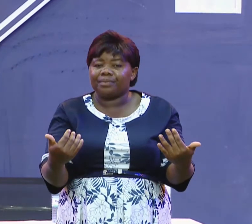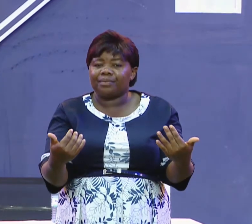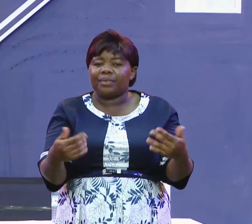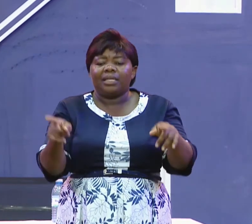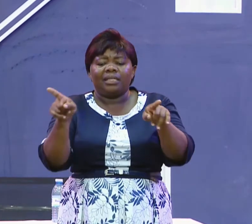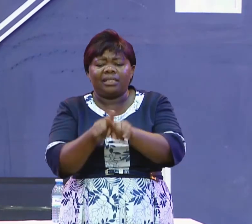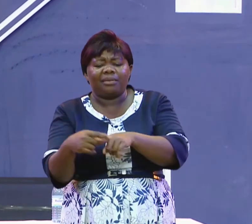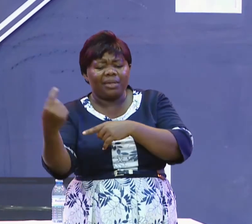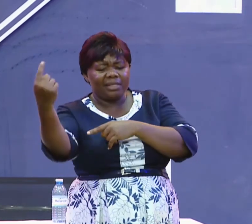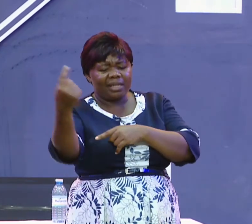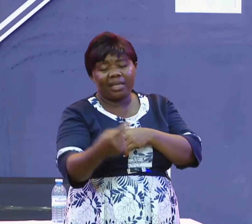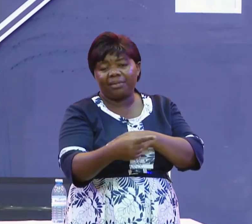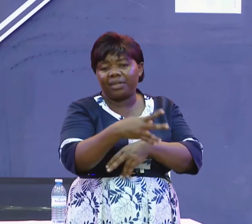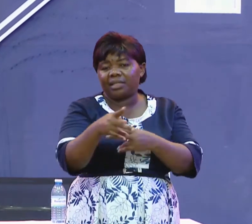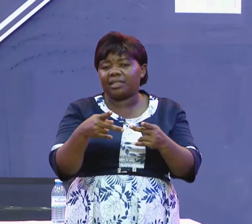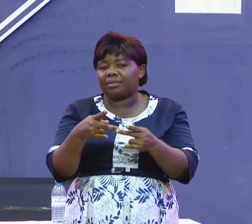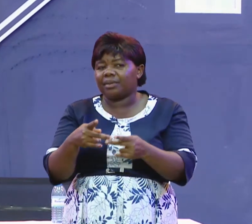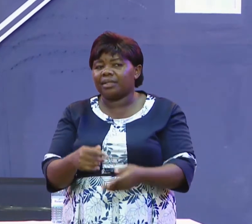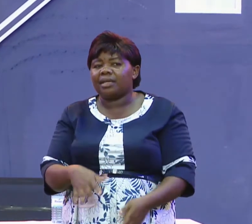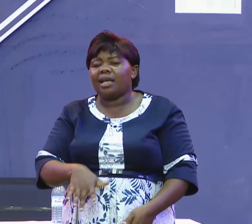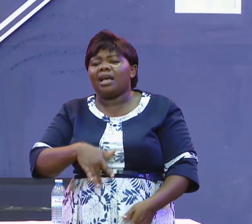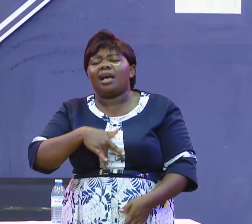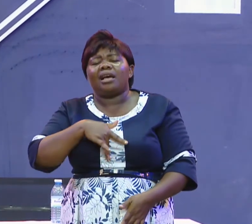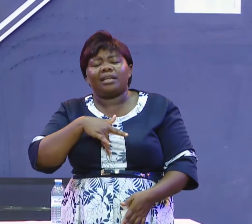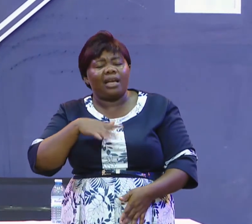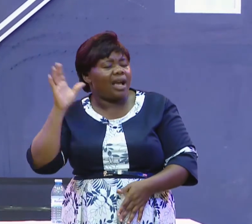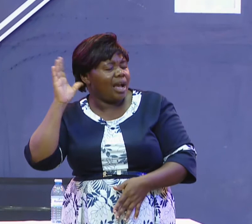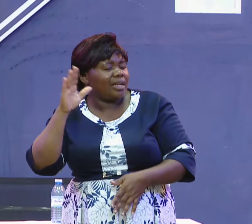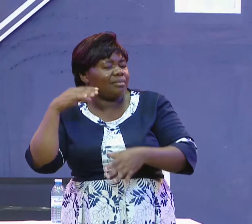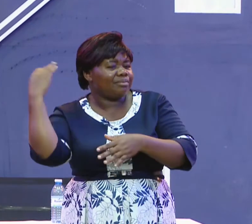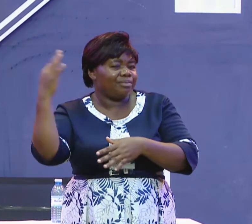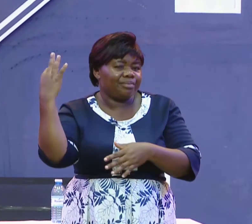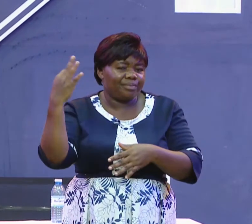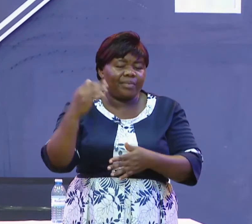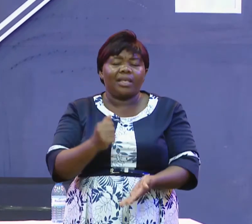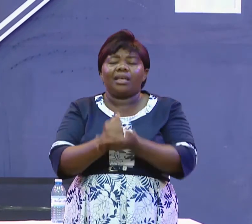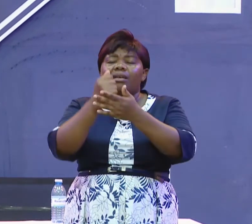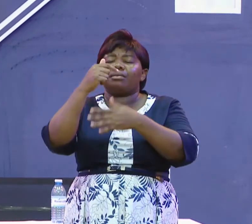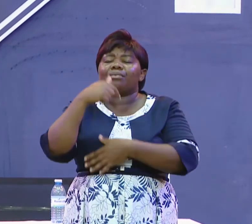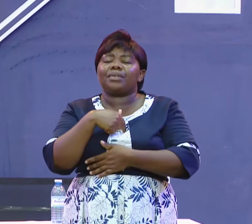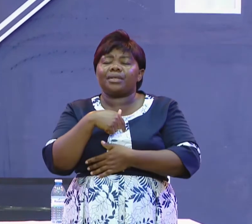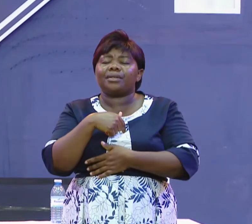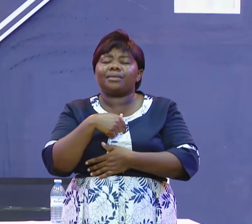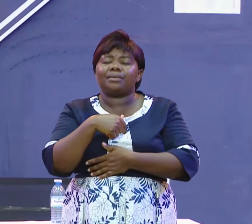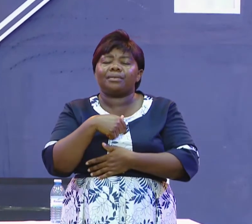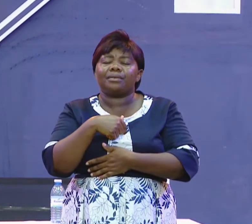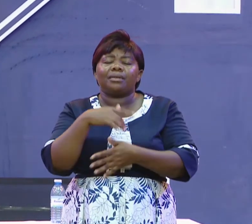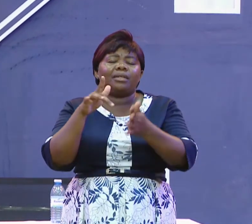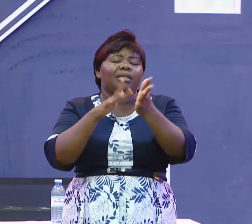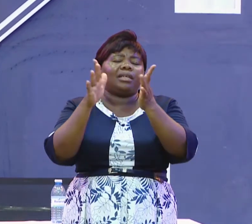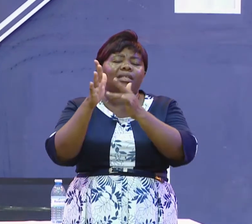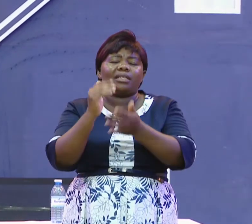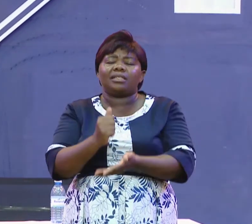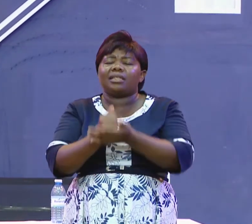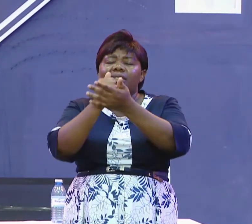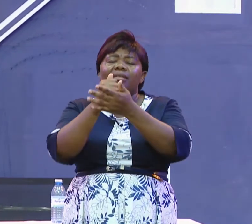bwe nazze. Nga bwe nazze. Nempulira nga boogera. Nempulira nga boogera. Nyamba. Nyamba. Yesu